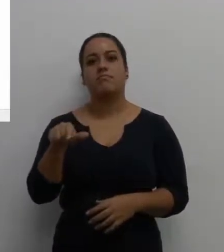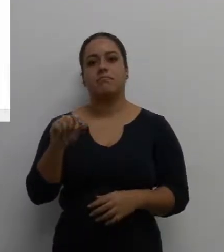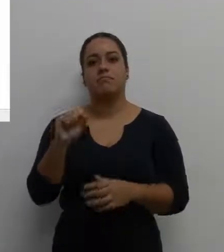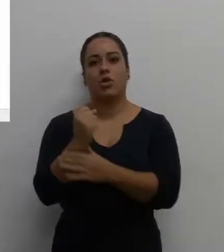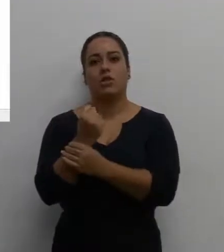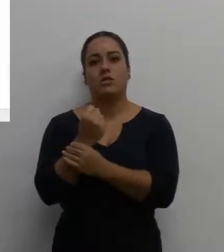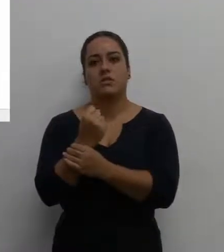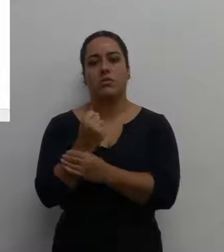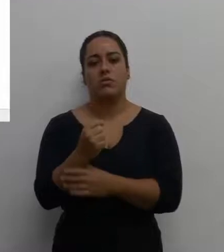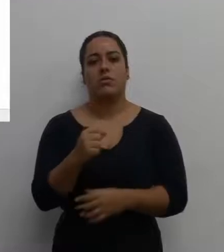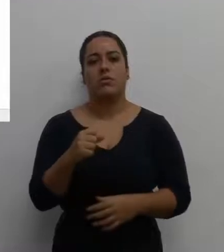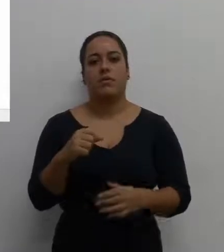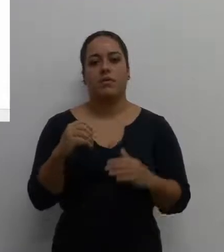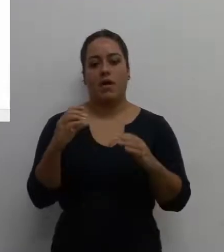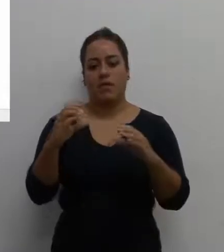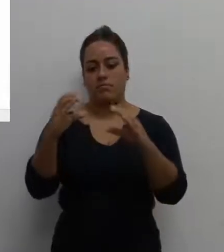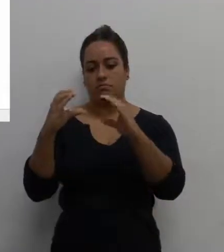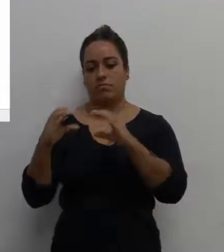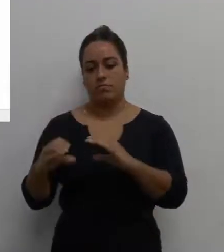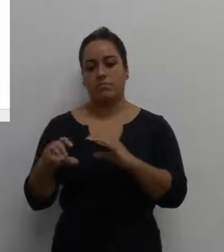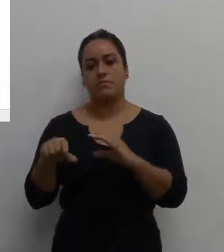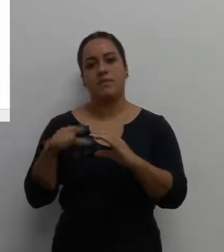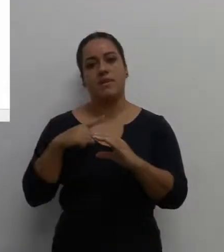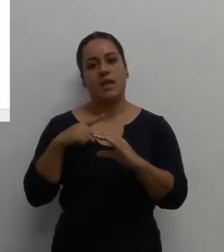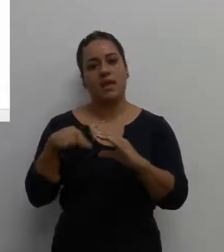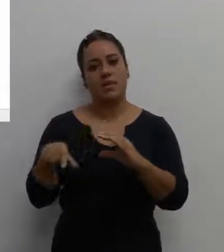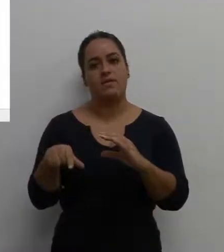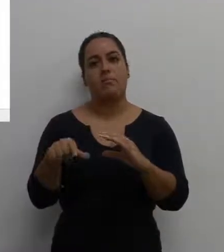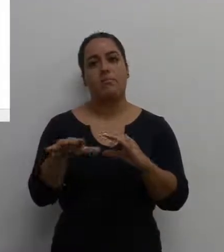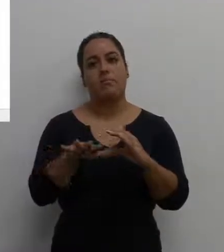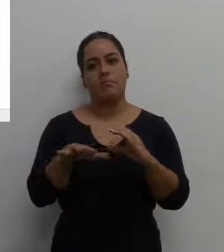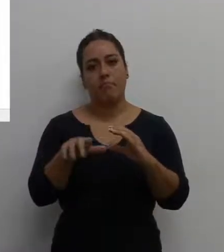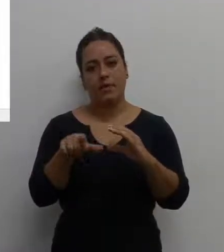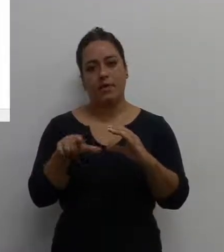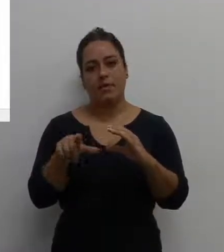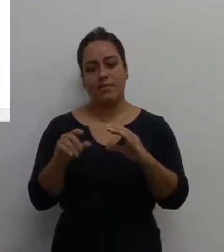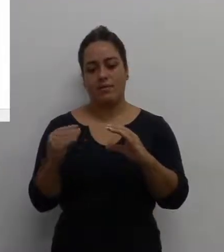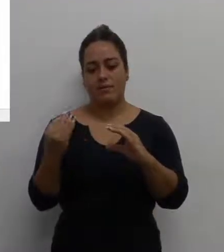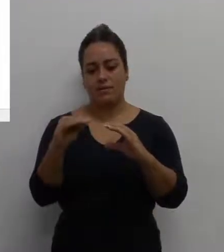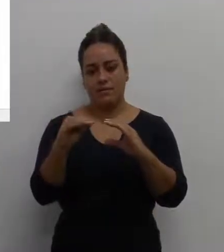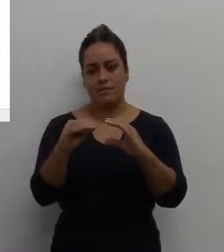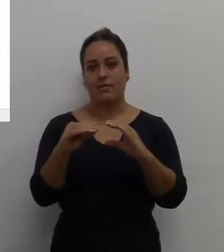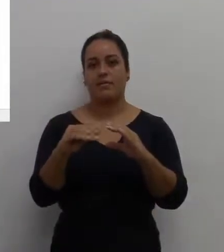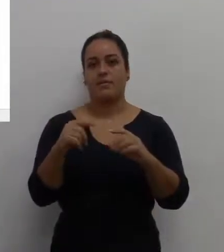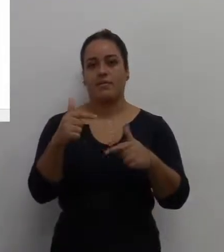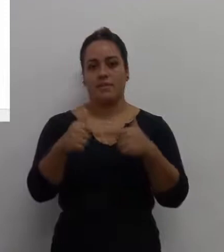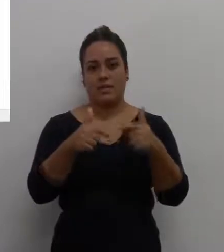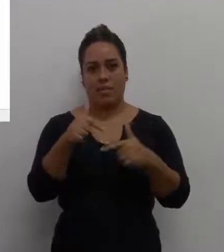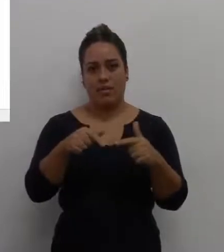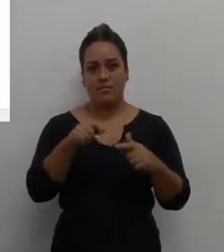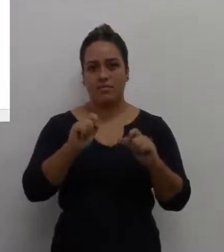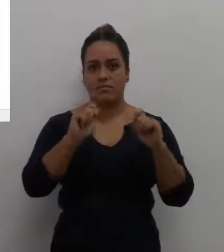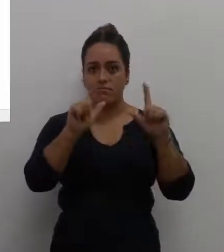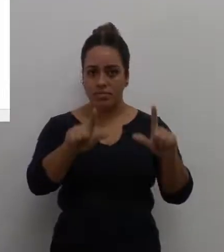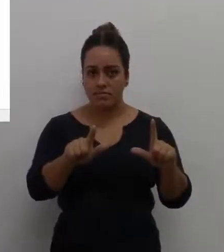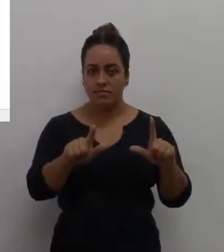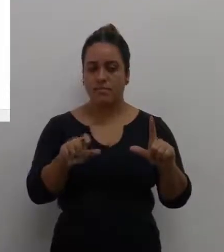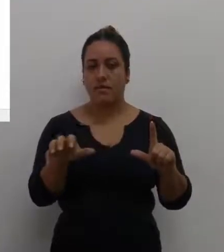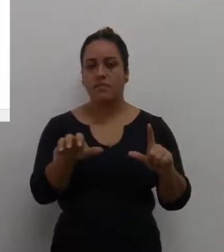ó. Canto inferior esquerdo, tem aqui a página 1, que é essa página que a gente está trabalhando. Posso clicar com o botão